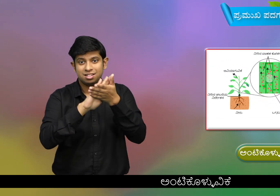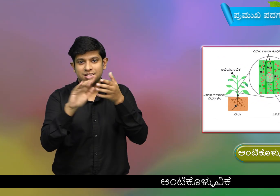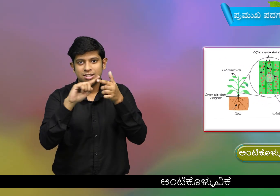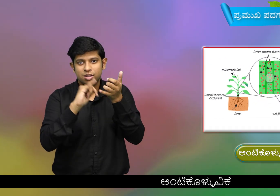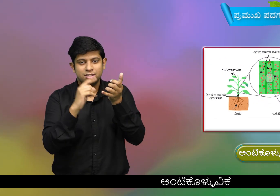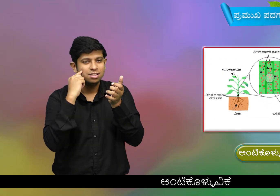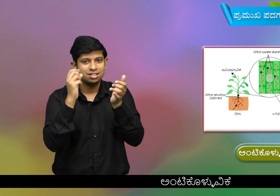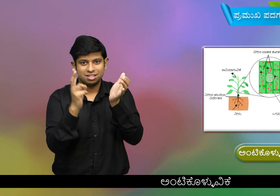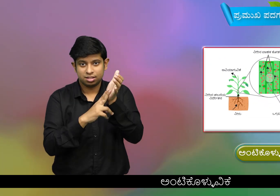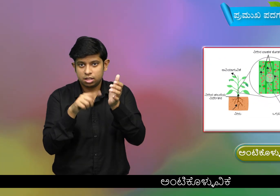ಅಂಟಿಕೊಳ್ಳುವಿಕೆ.